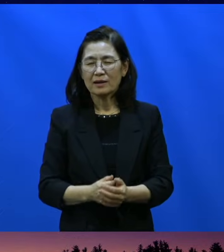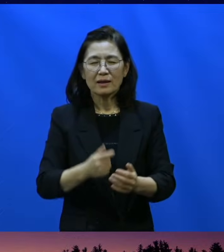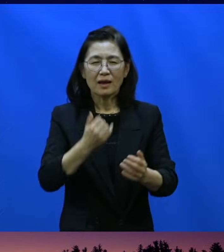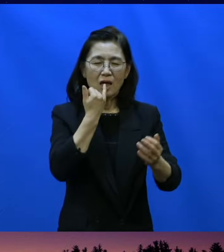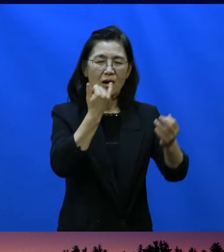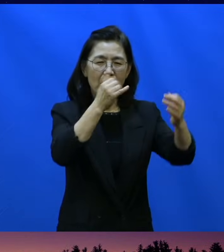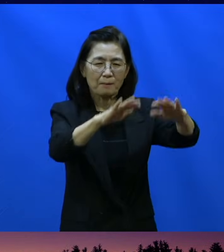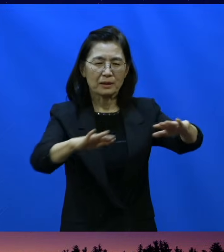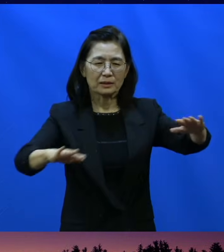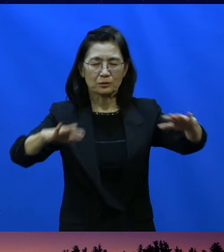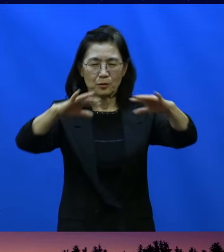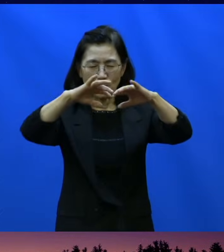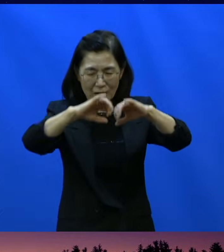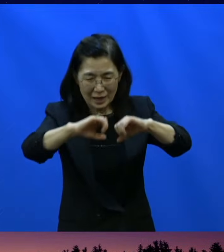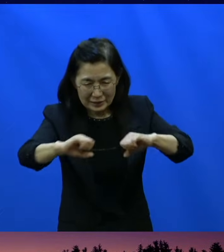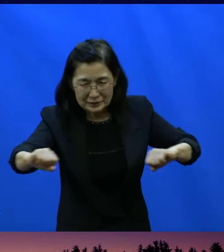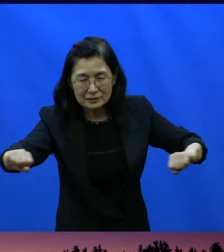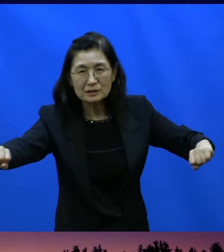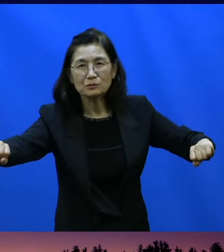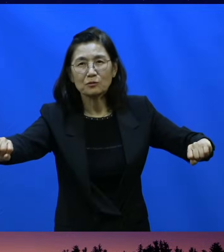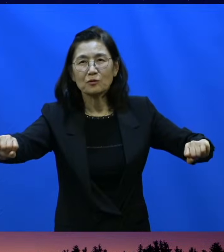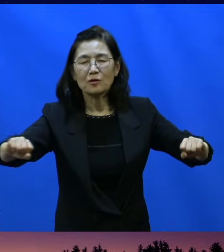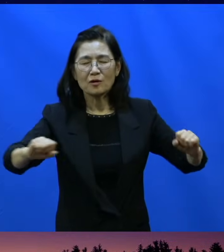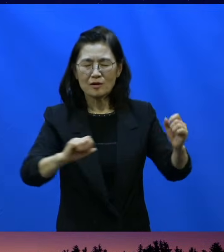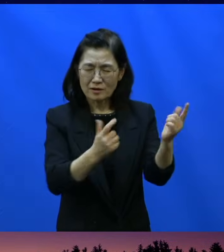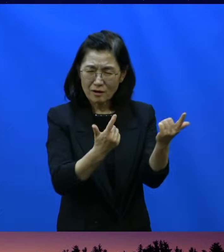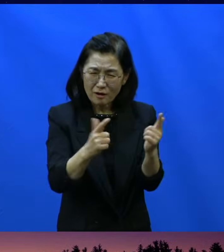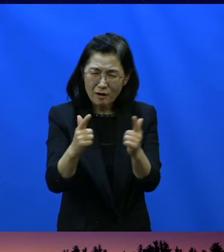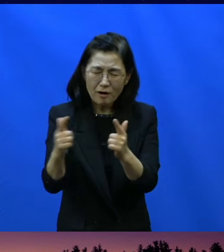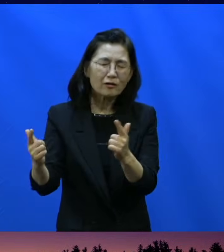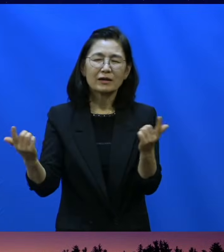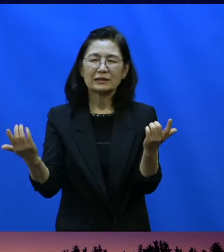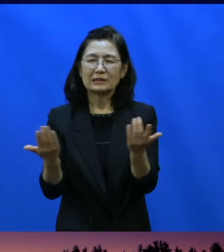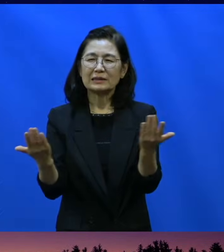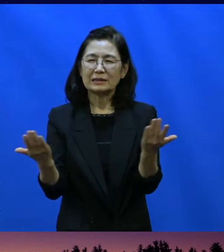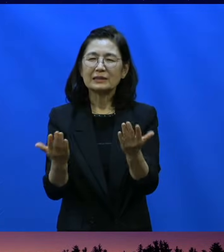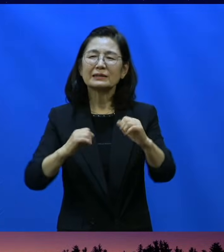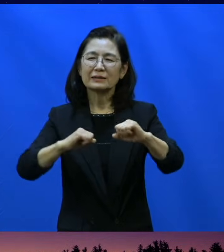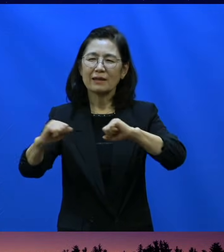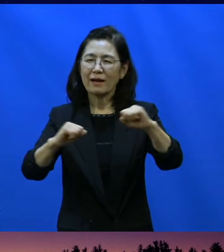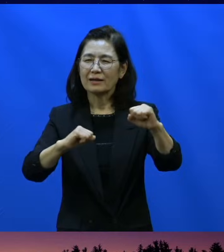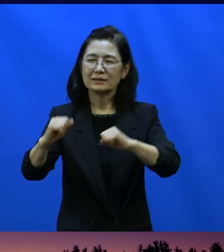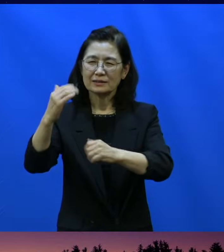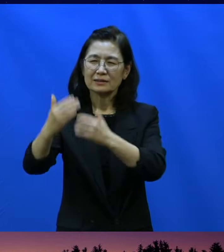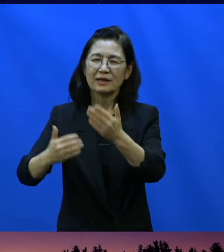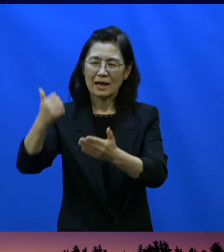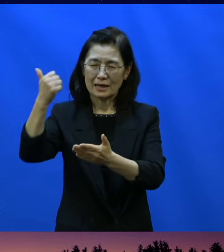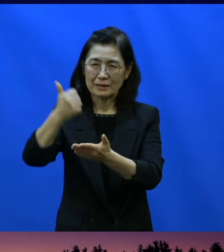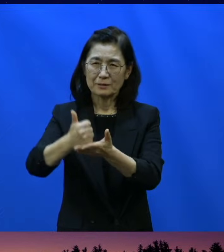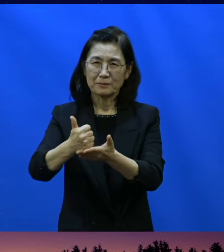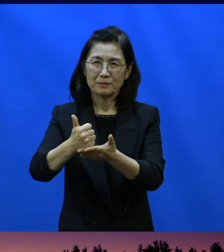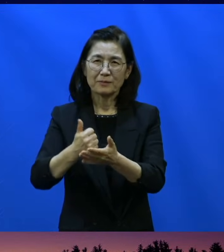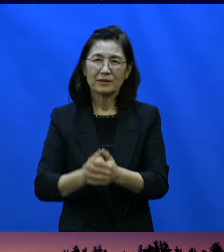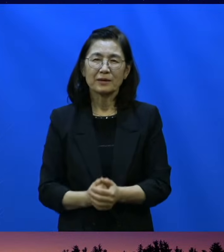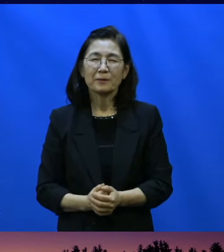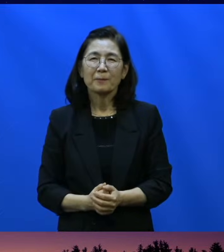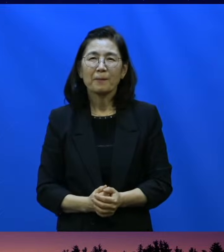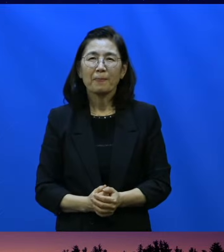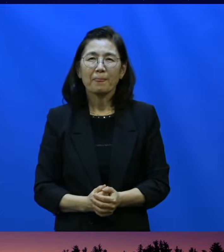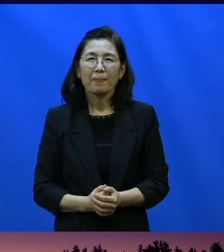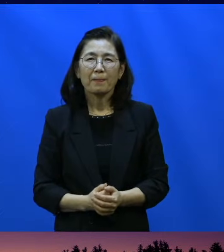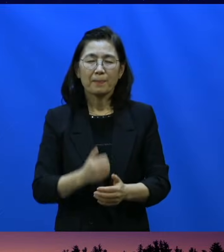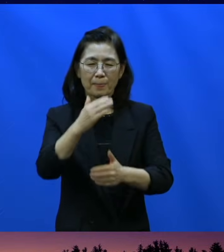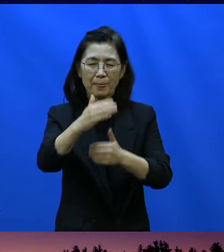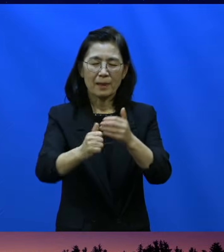뭐 여리고도 무너뜨리시고 뭐 별별 다 일들을 다 하시는 거죠. 그걸 우리는 성경을 통해서